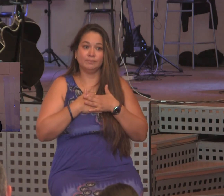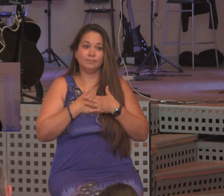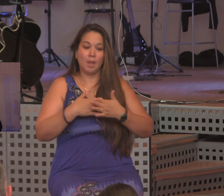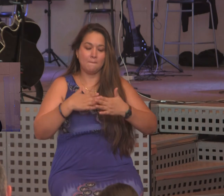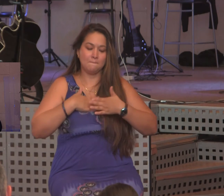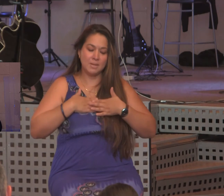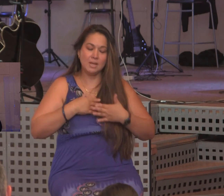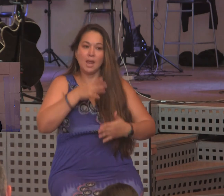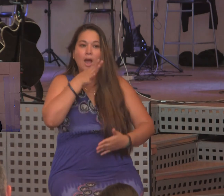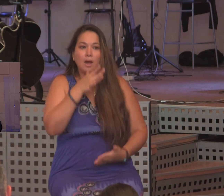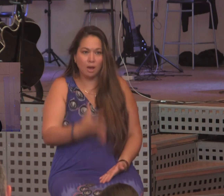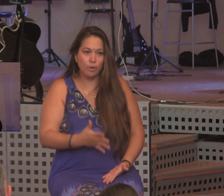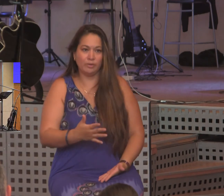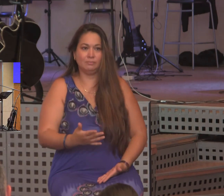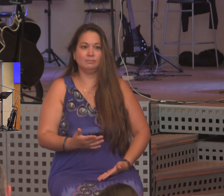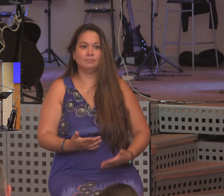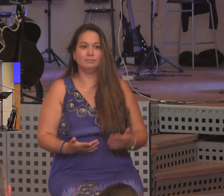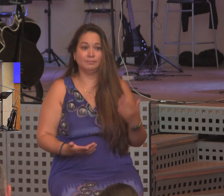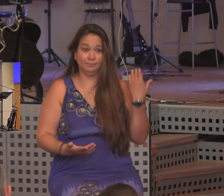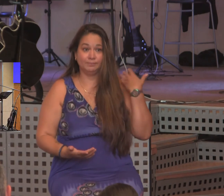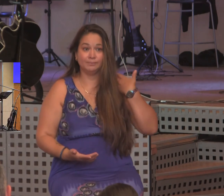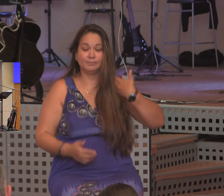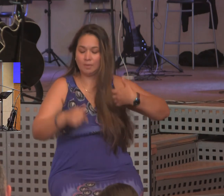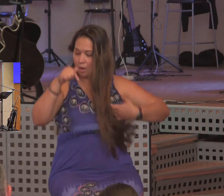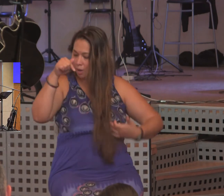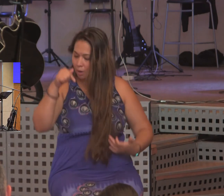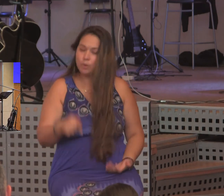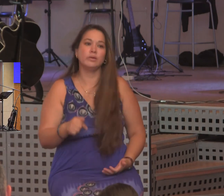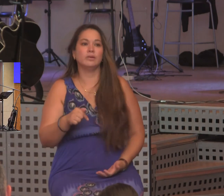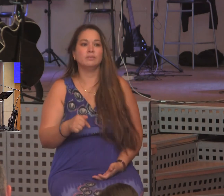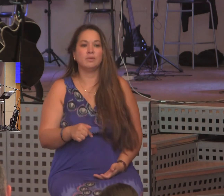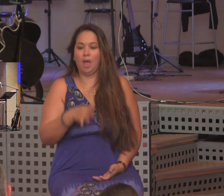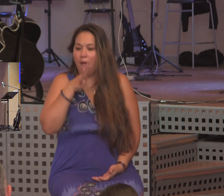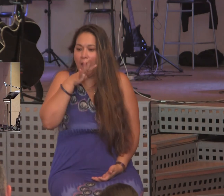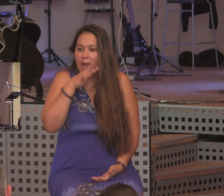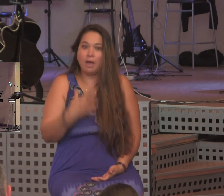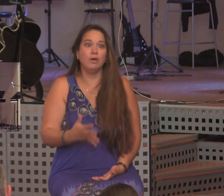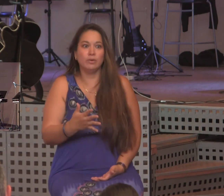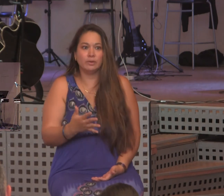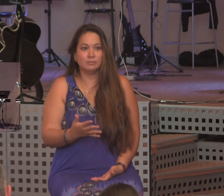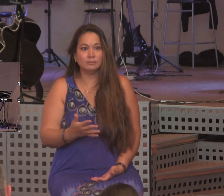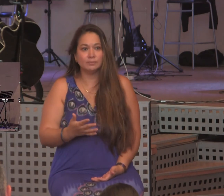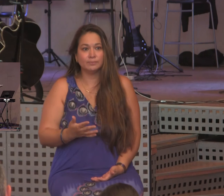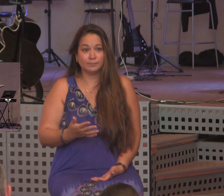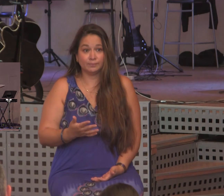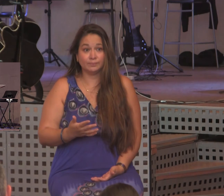mi presente. Hoy, ahora,